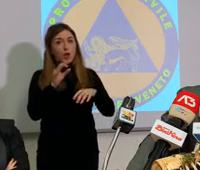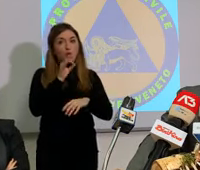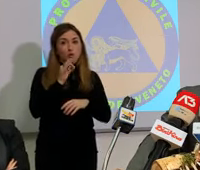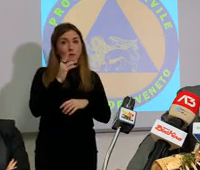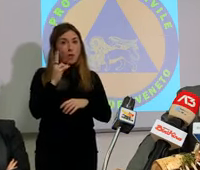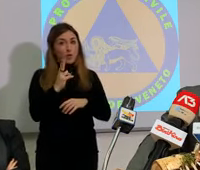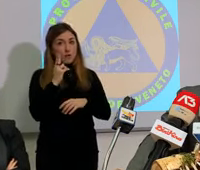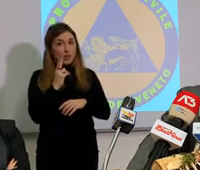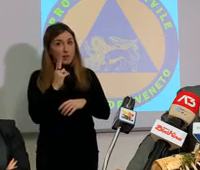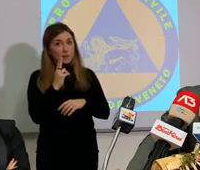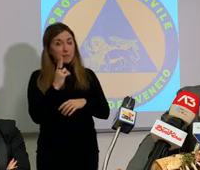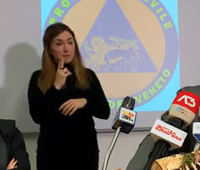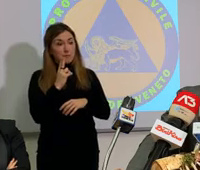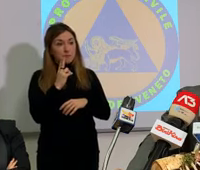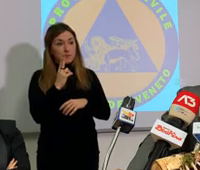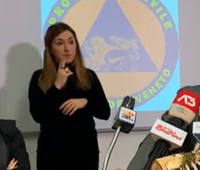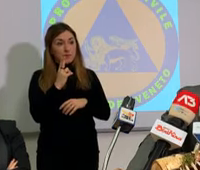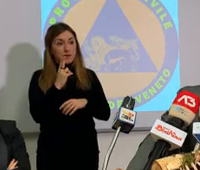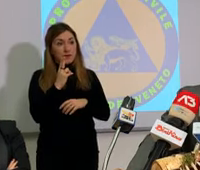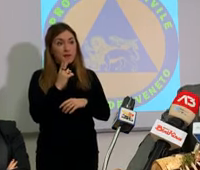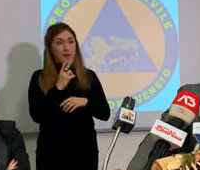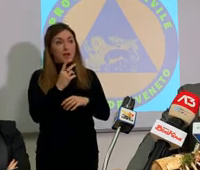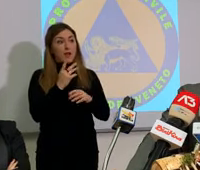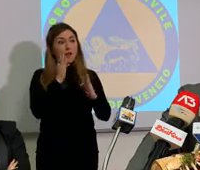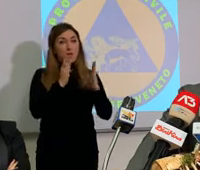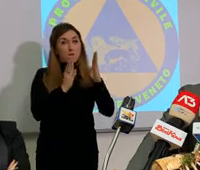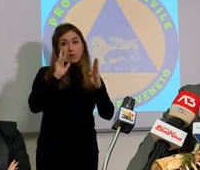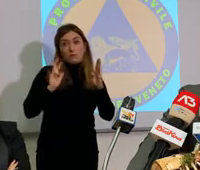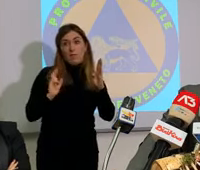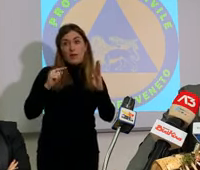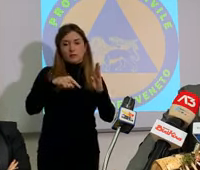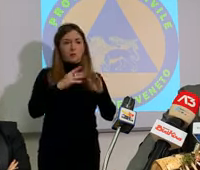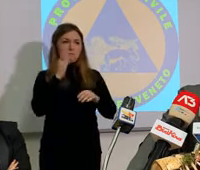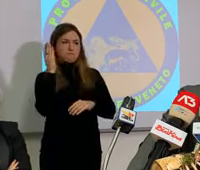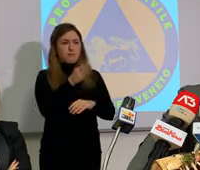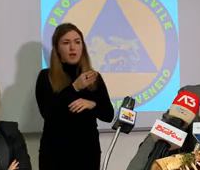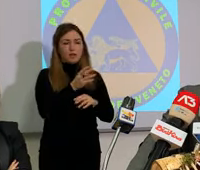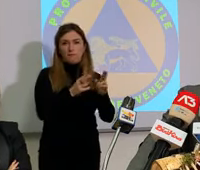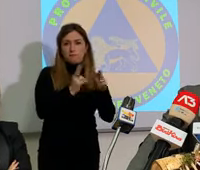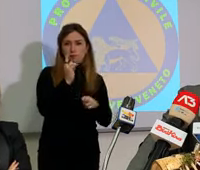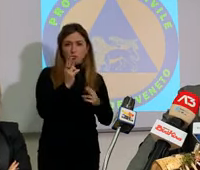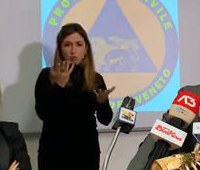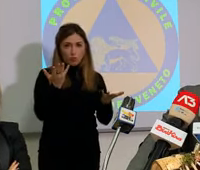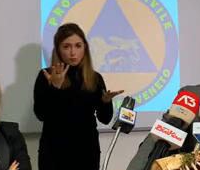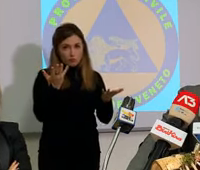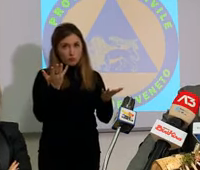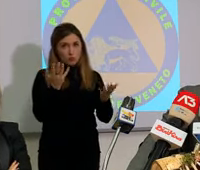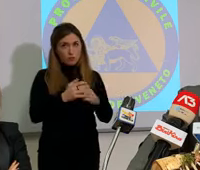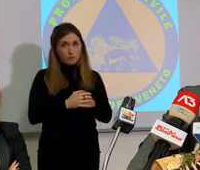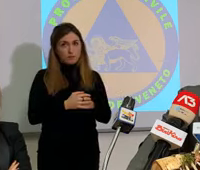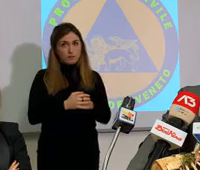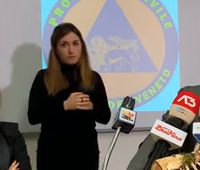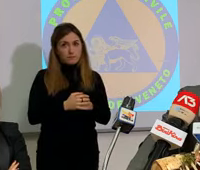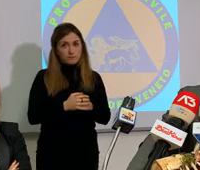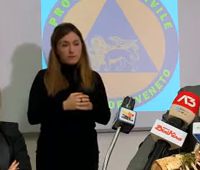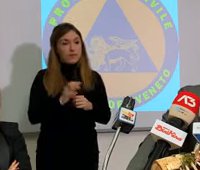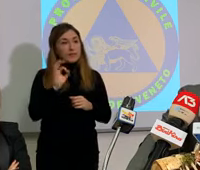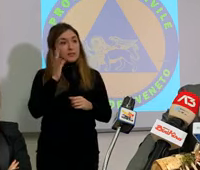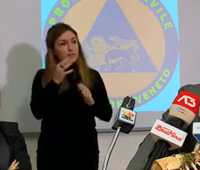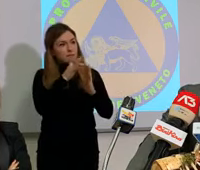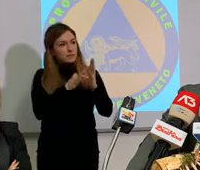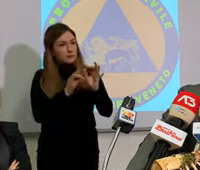colpendo piu pesantemente rispetto a marzo che se senza tutto quello che avete fatto probabilmente avremo uno scenario drammatico